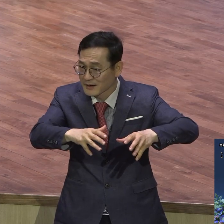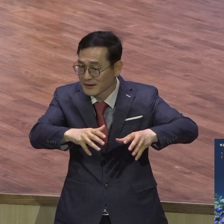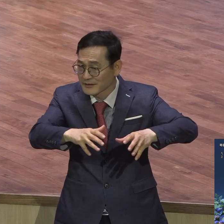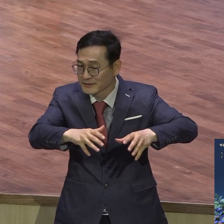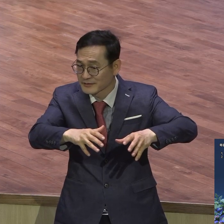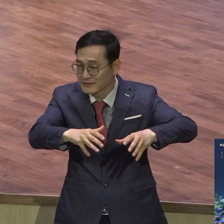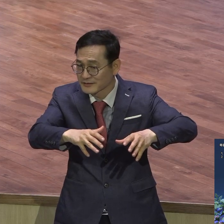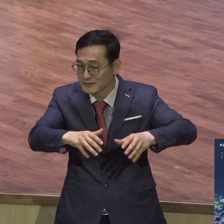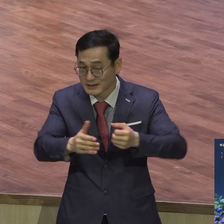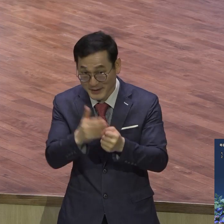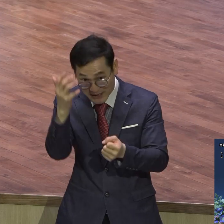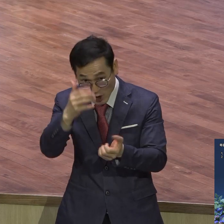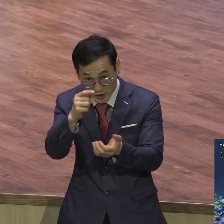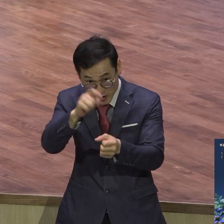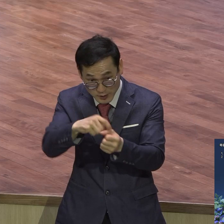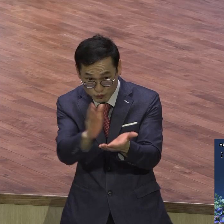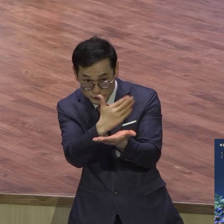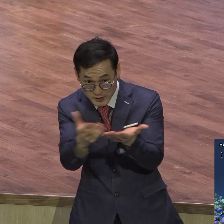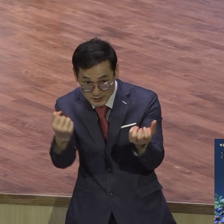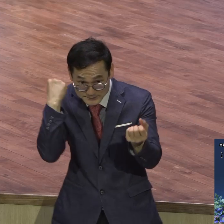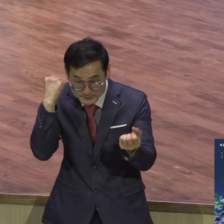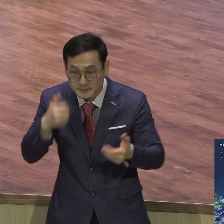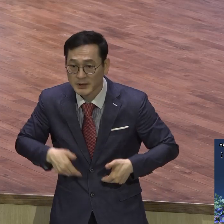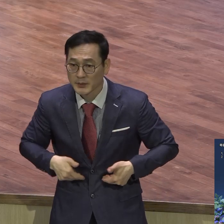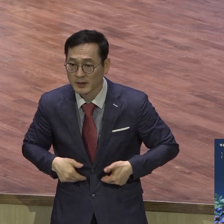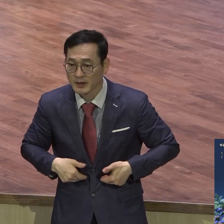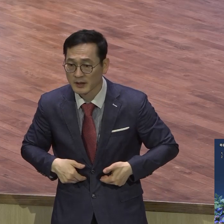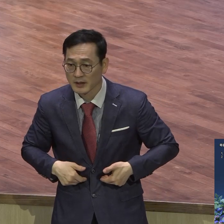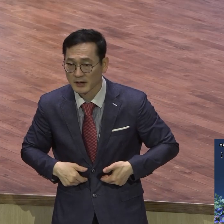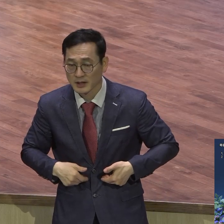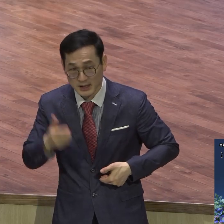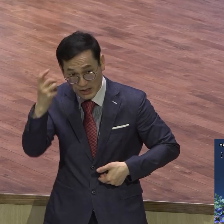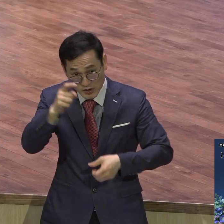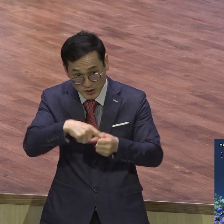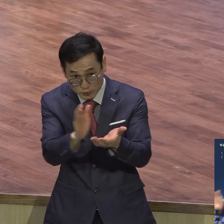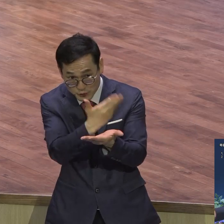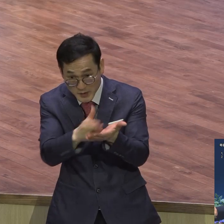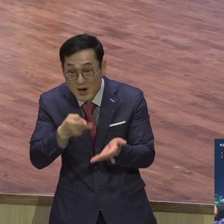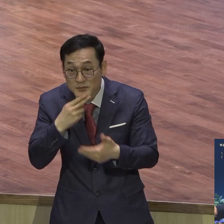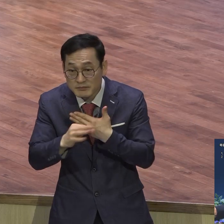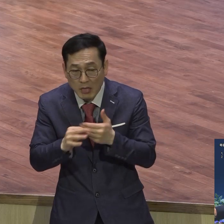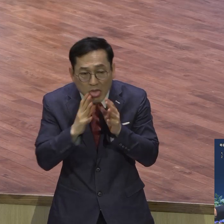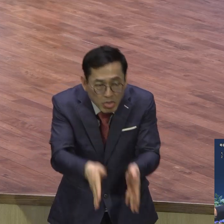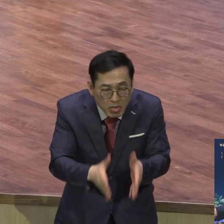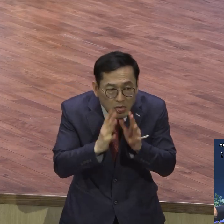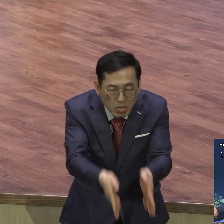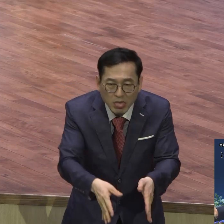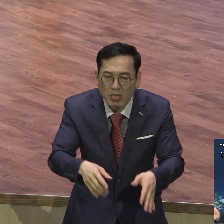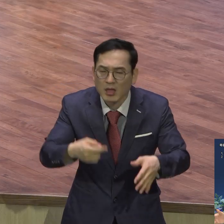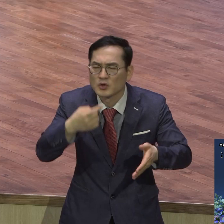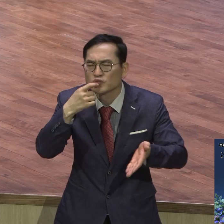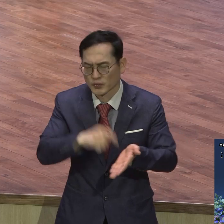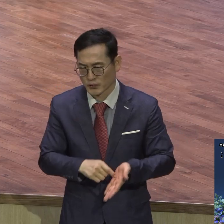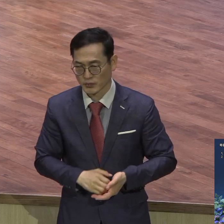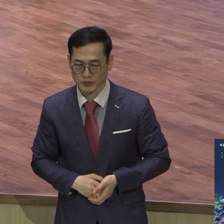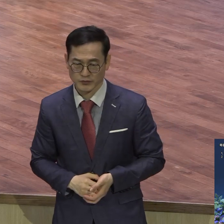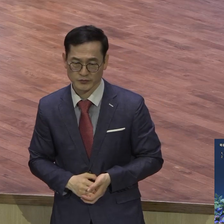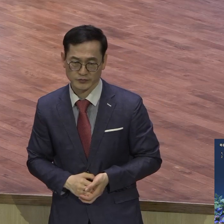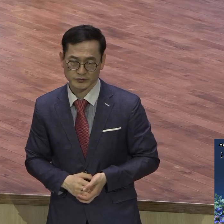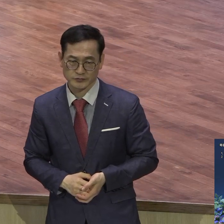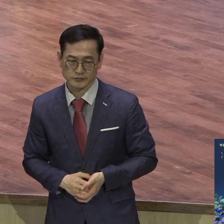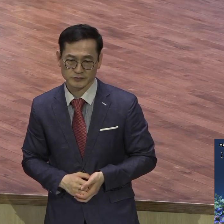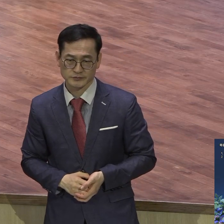그렇기 때문에 영적 분별력이 없으면 영적 분별한 능력이 없으면 우리도 모르게 휩싸여 들어가 우리도 모르게 그